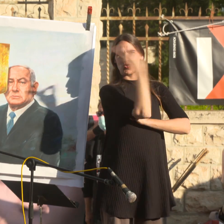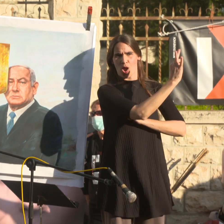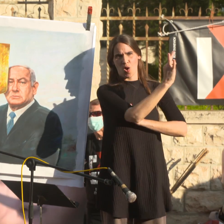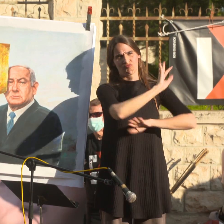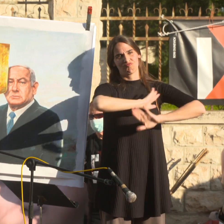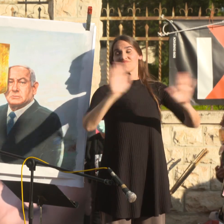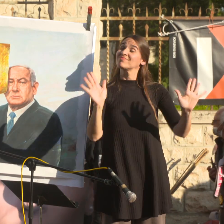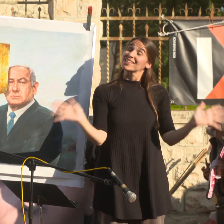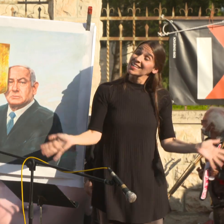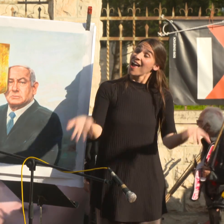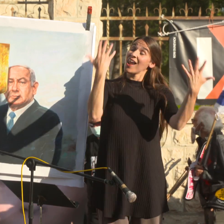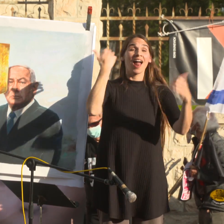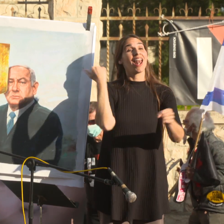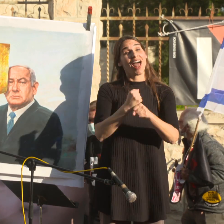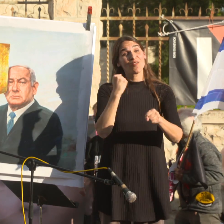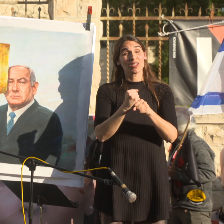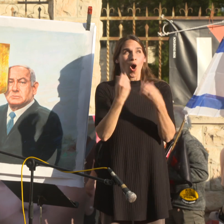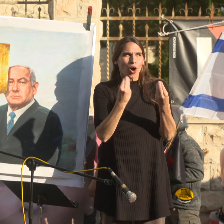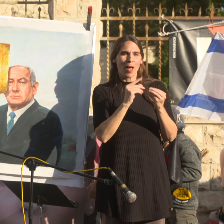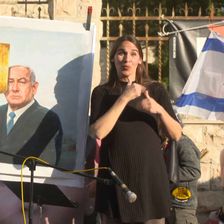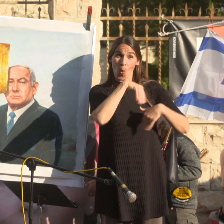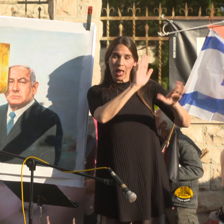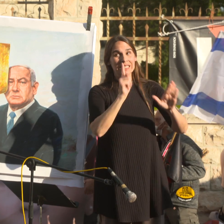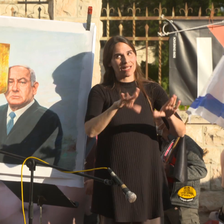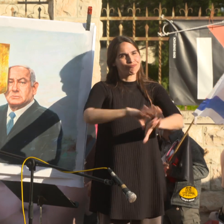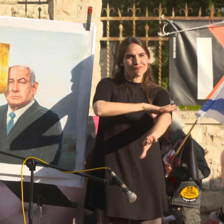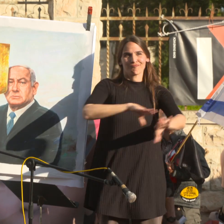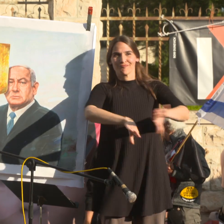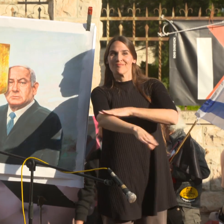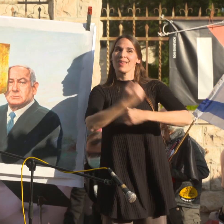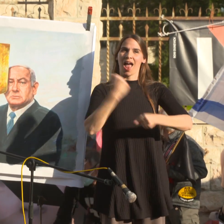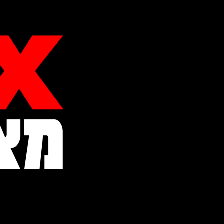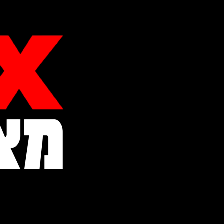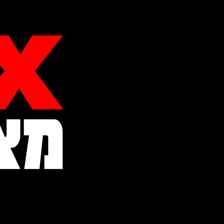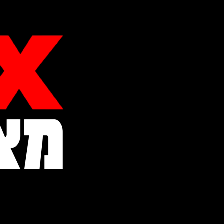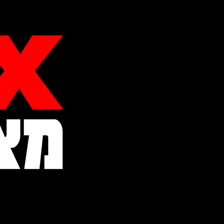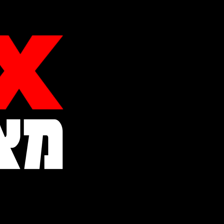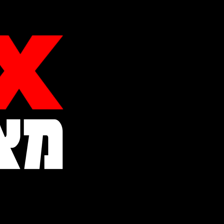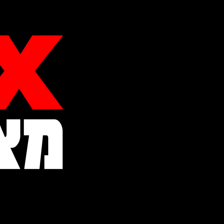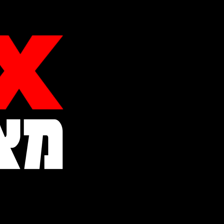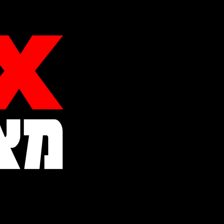ויאללה, לעבודה, עוד רגע הוא הולך, אנחנו צריכים להתחיל לעבוד. תודה לכם.